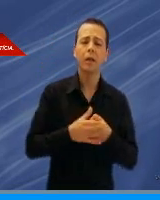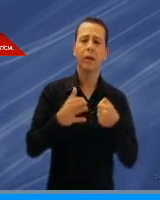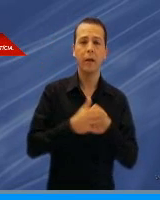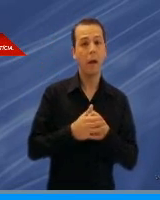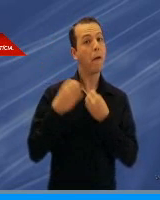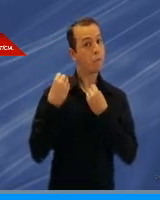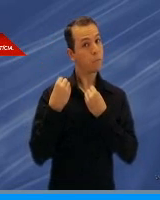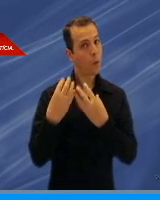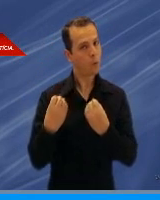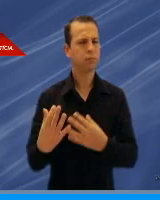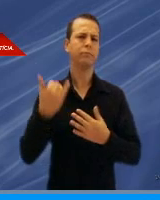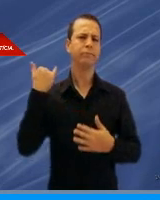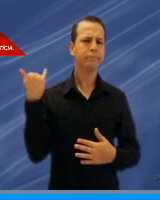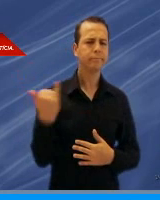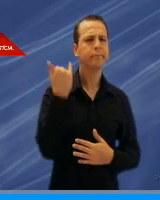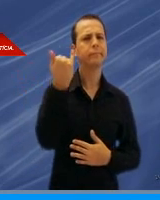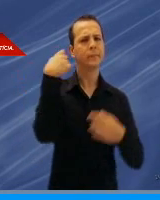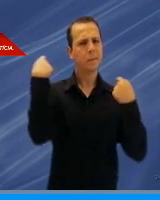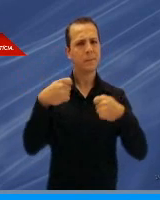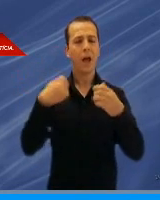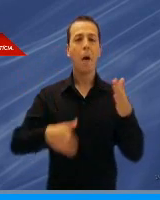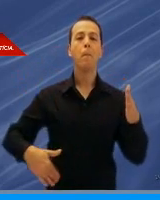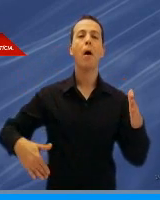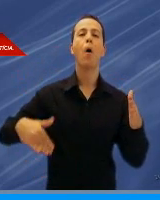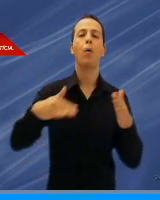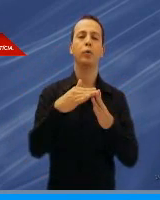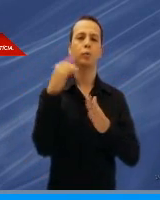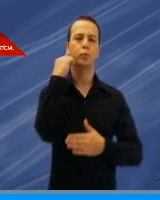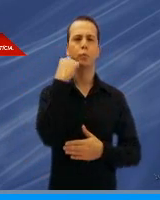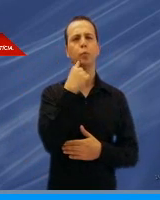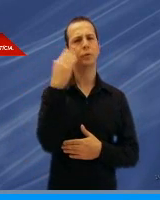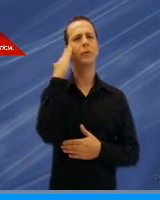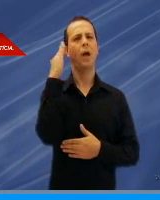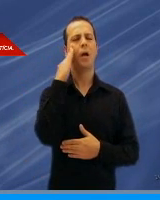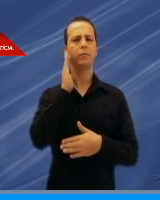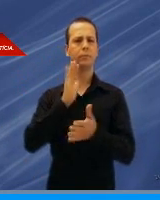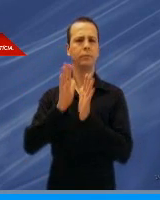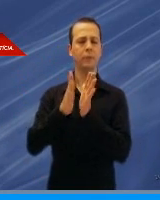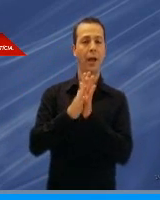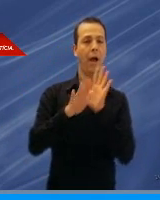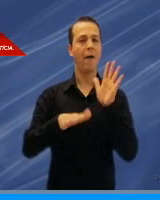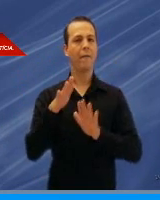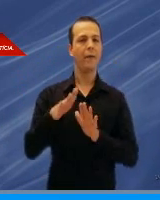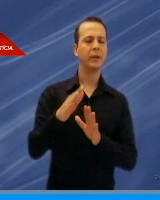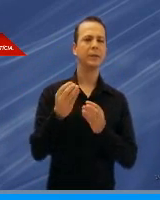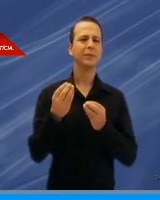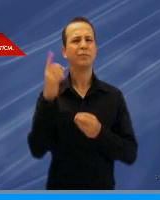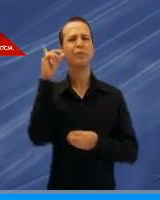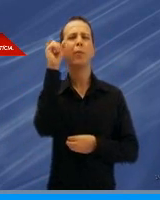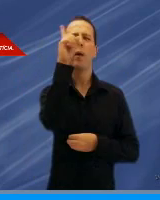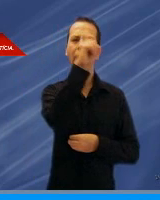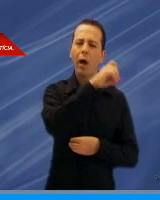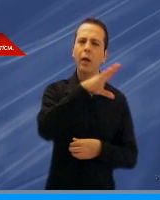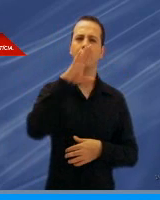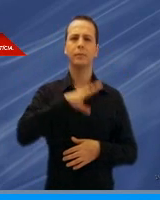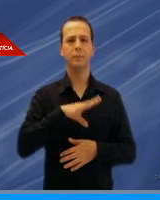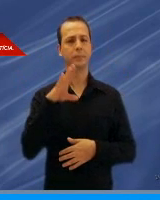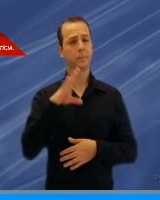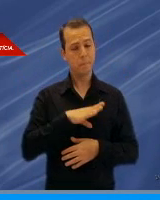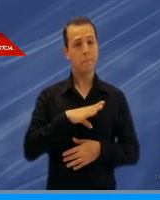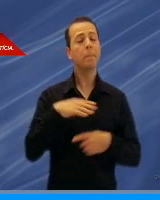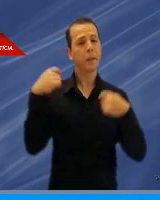porque já que muitos deles, a maioria deles não entendem português, então eles não estão por